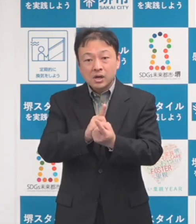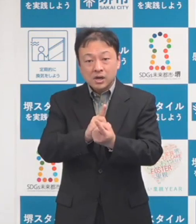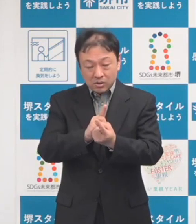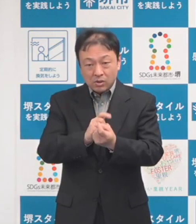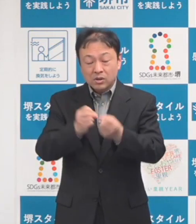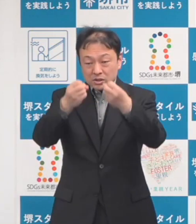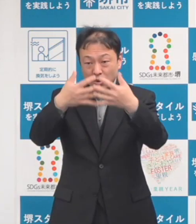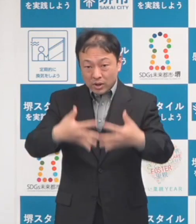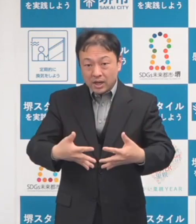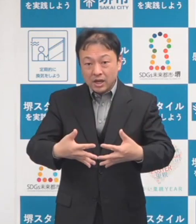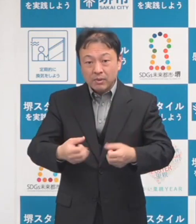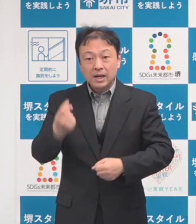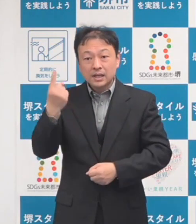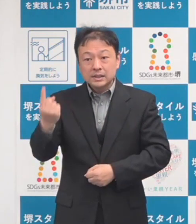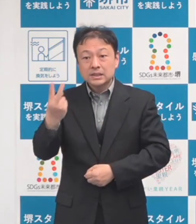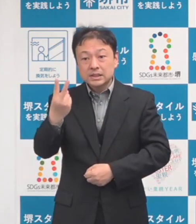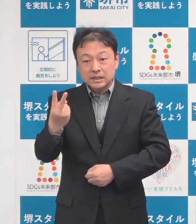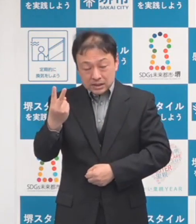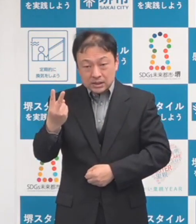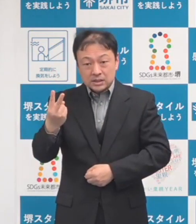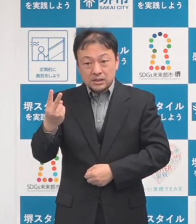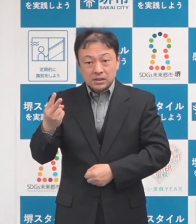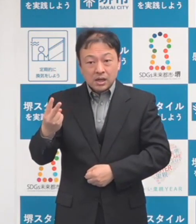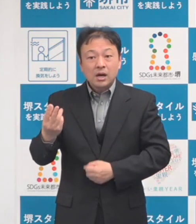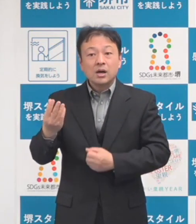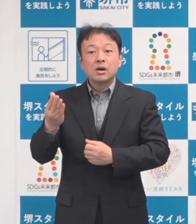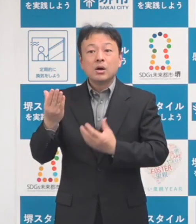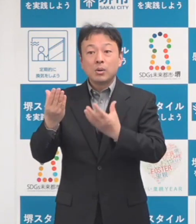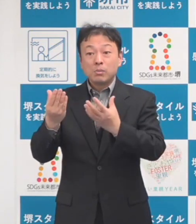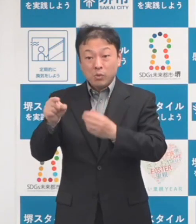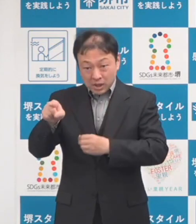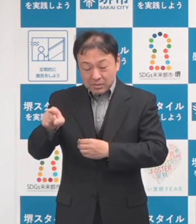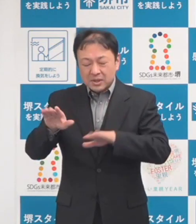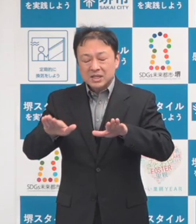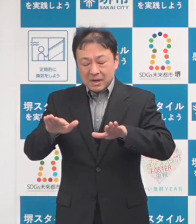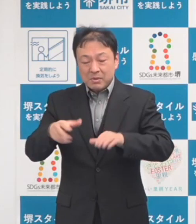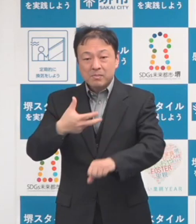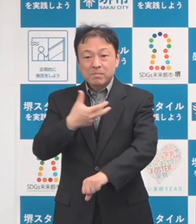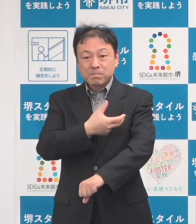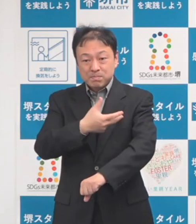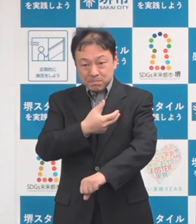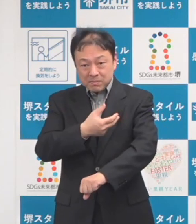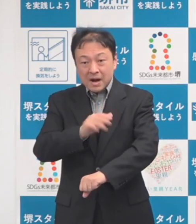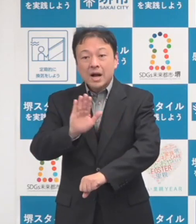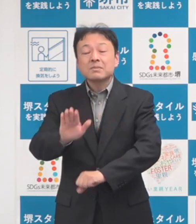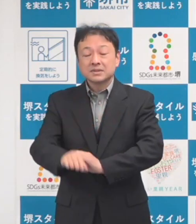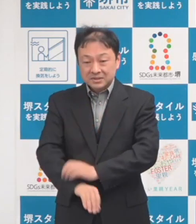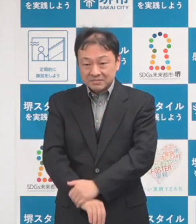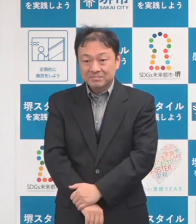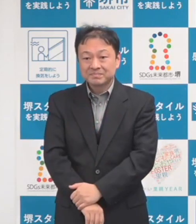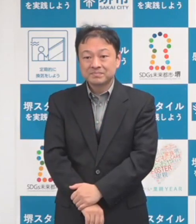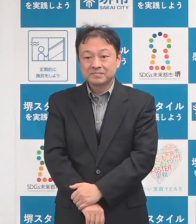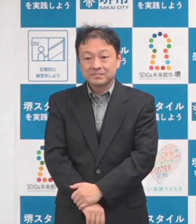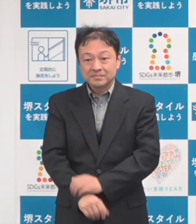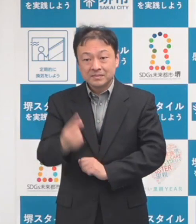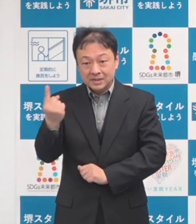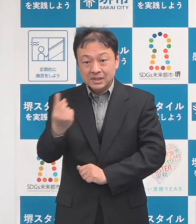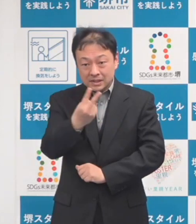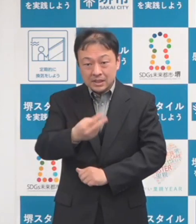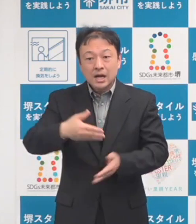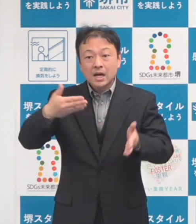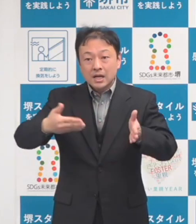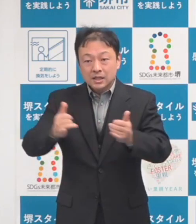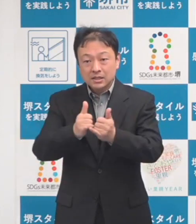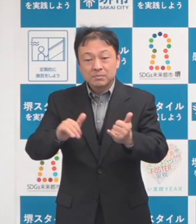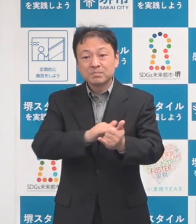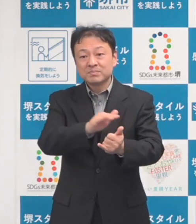回目の初回接種につきましても、現在も実施中でございますので、まだお済みでない方、対象の方は